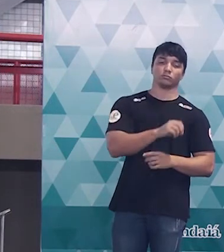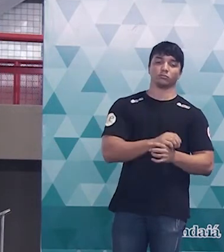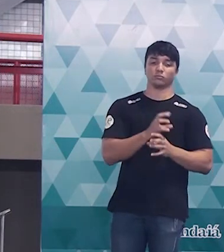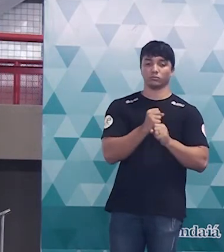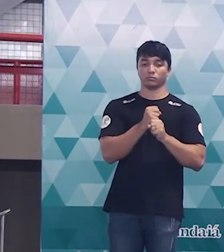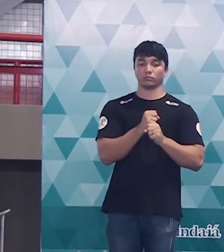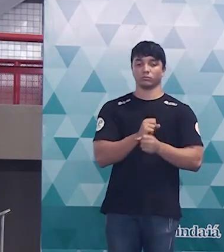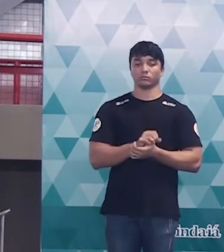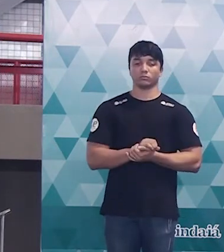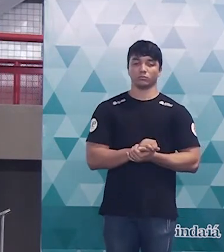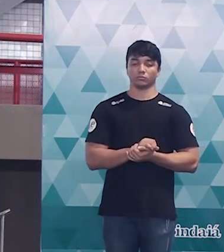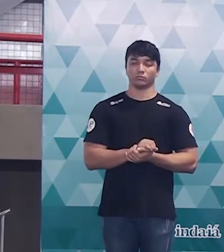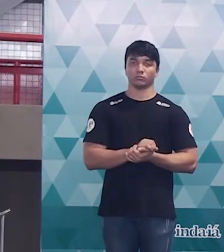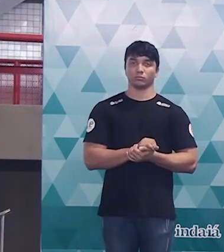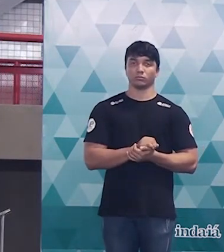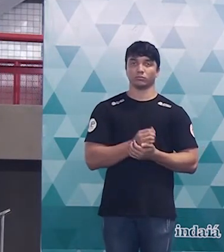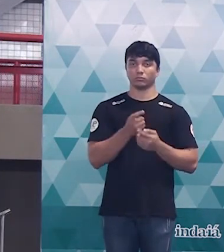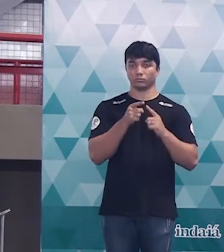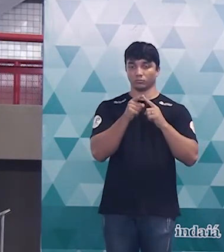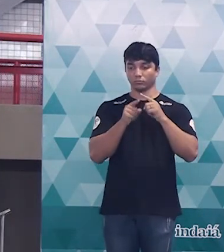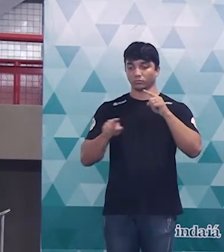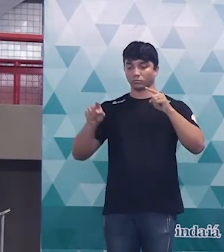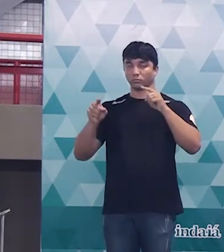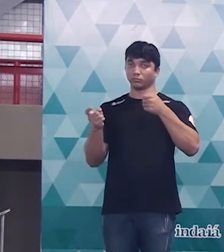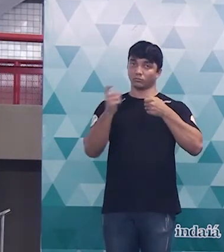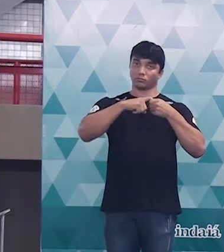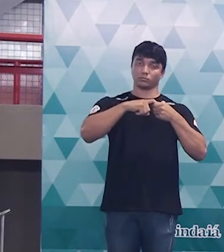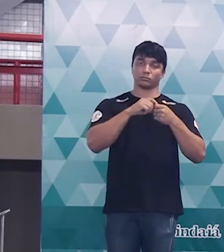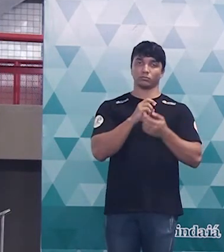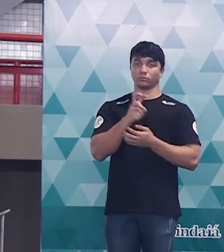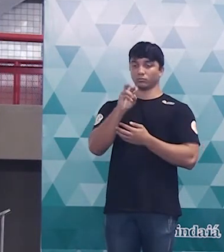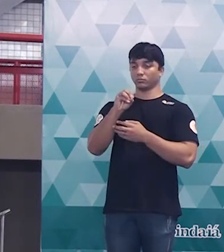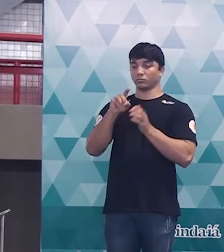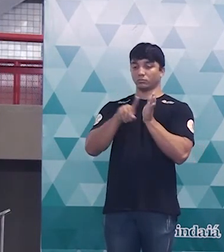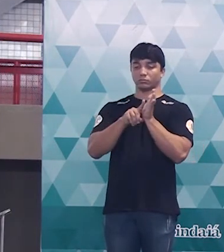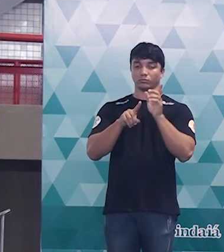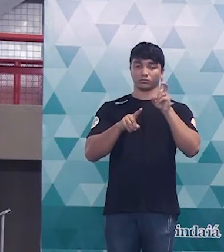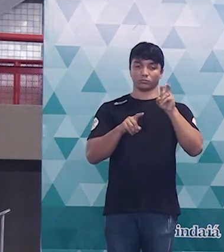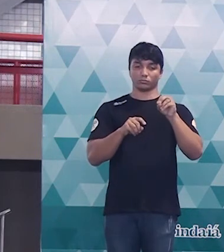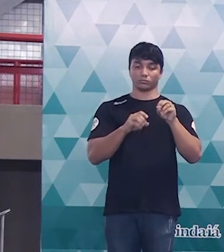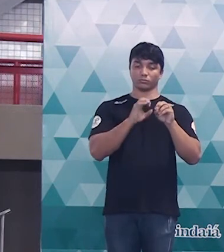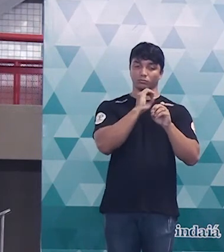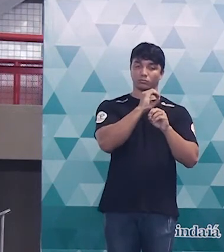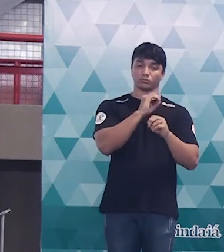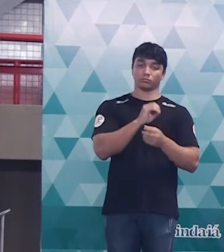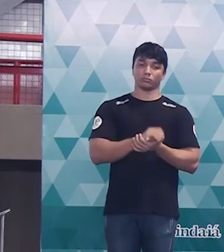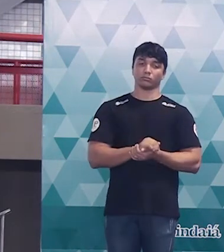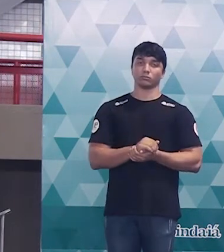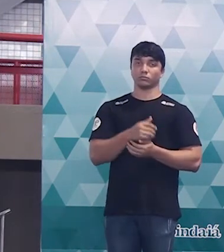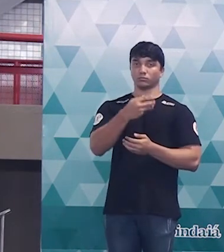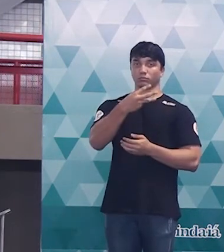Para fechar, indo para a esquerda agora, 50 menos 50 vai resultar